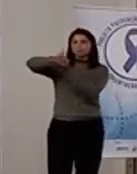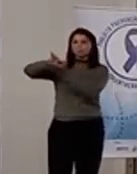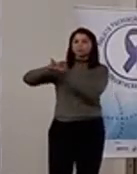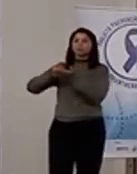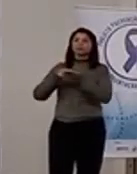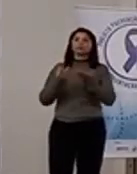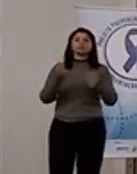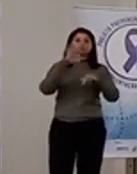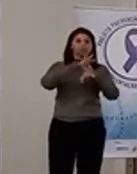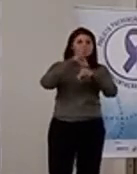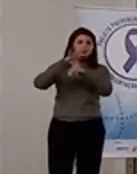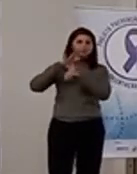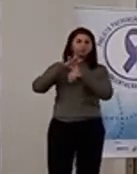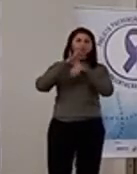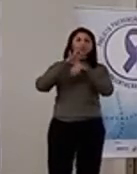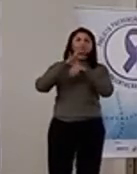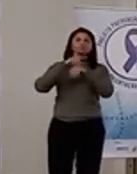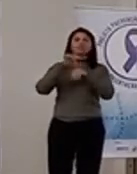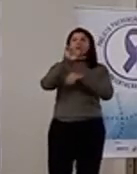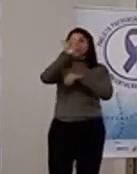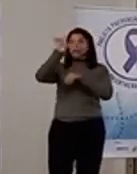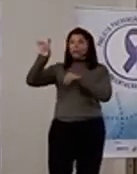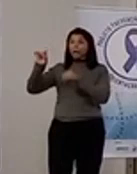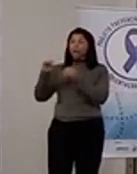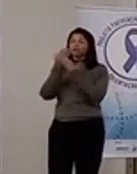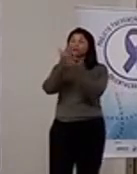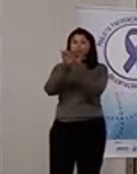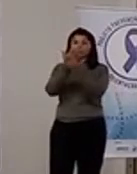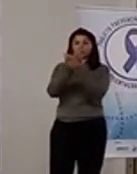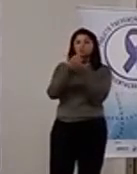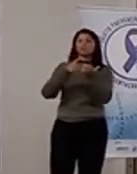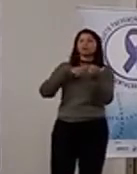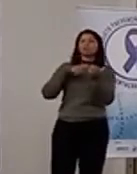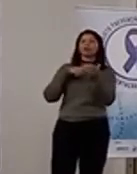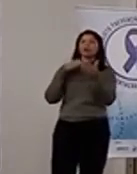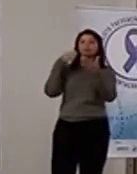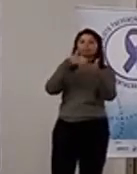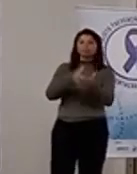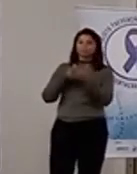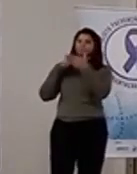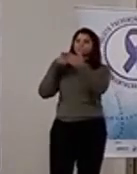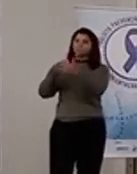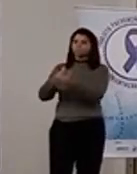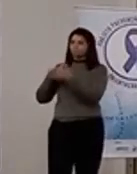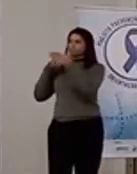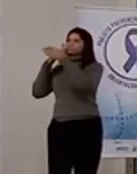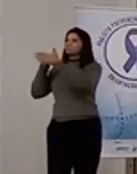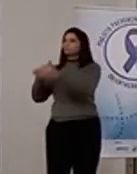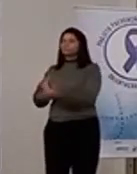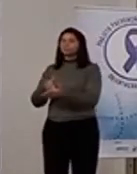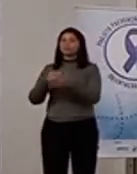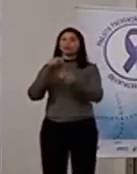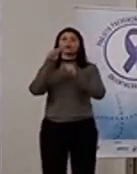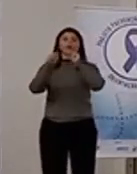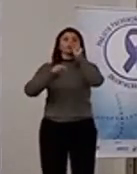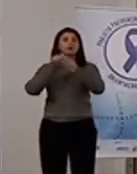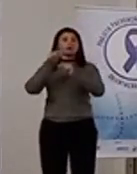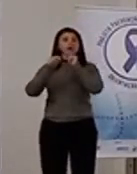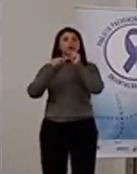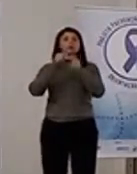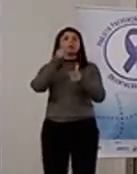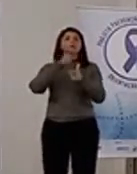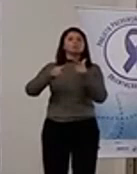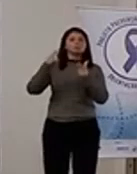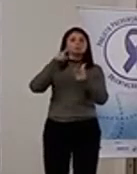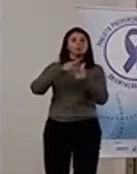mas que cada estudo tem uma certa limitação. Aqui é só para mostrar limitações, ou seja, problemas em conseguir estudos clínicos